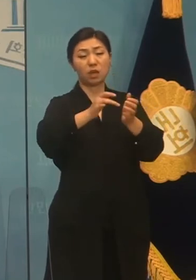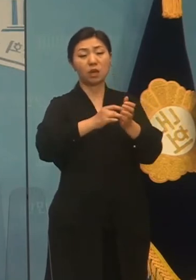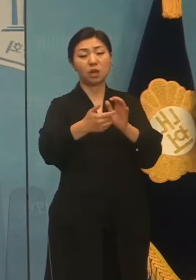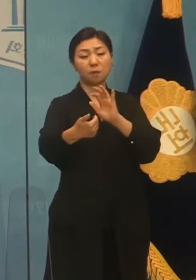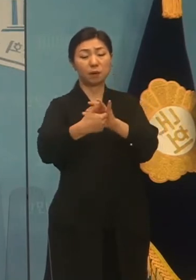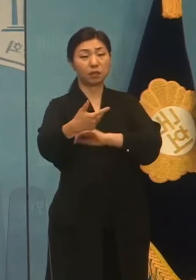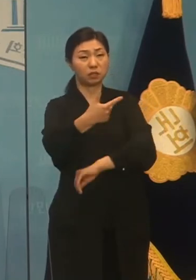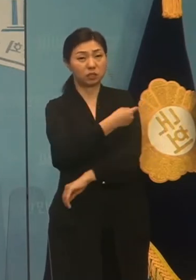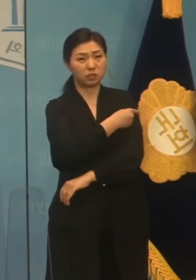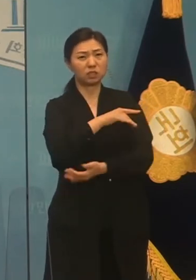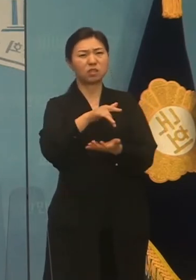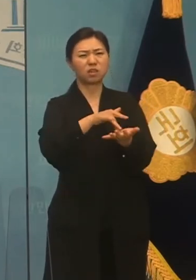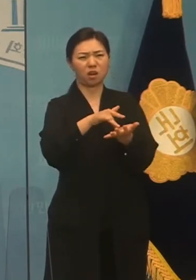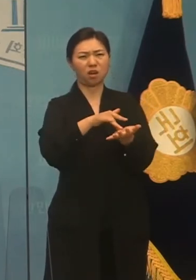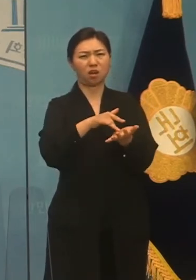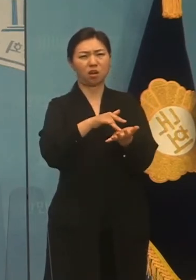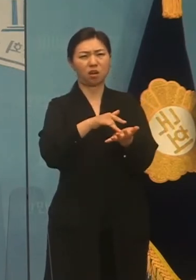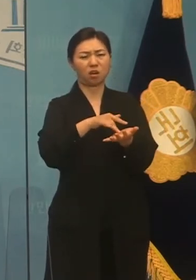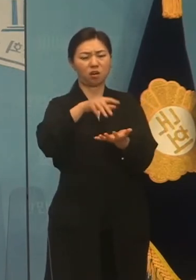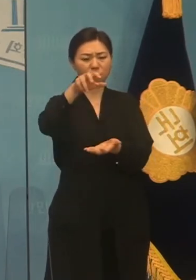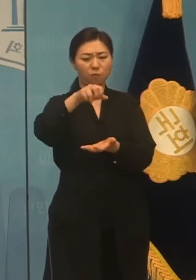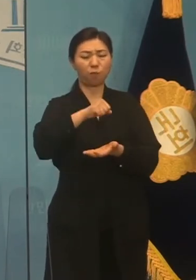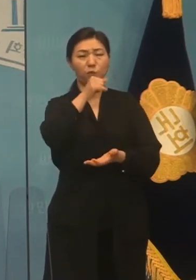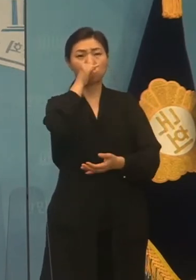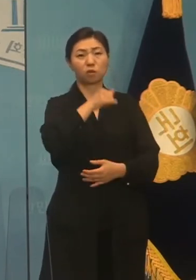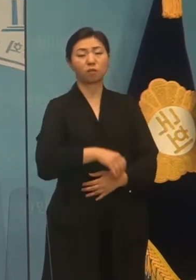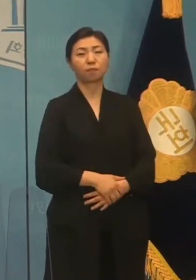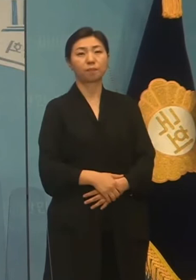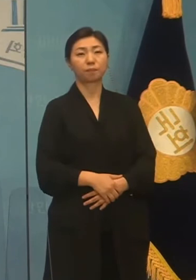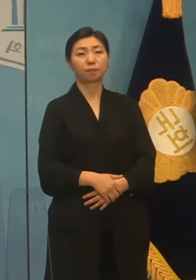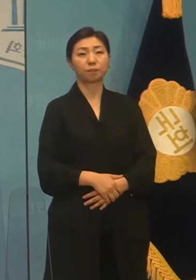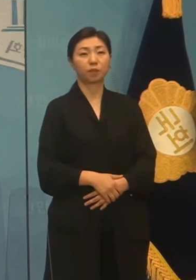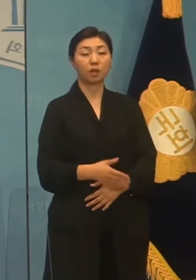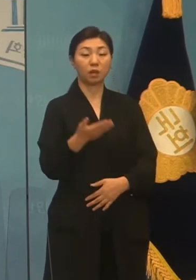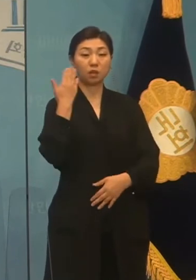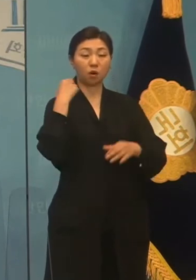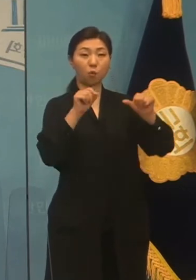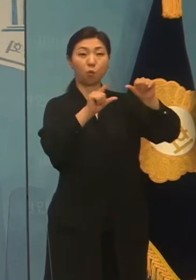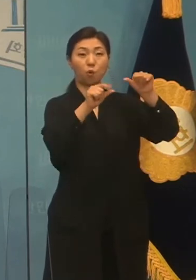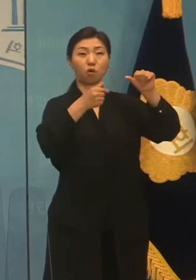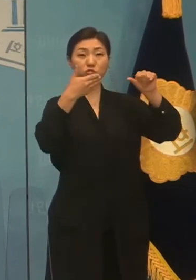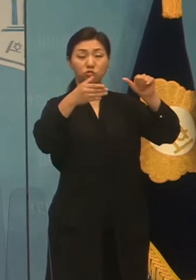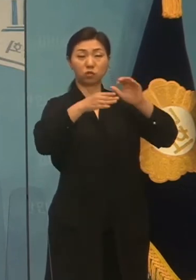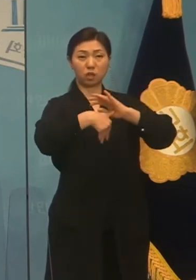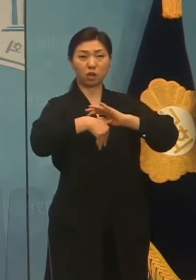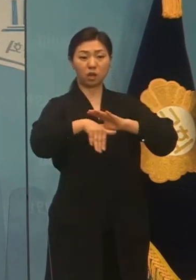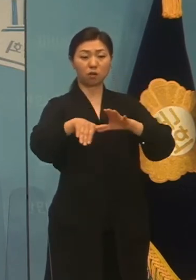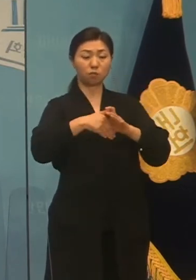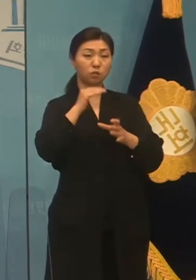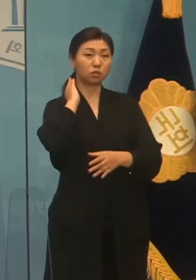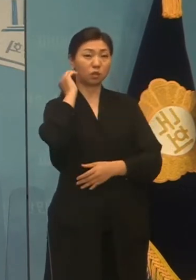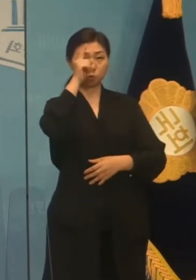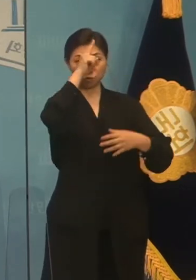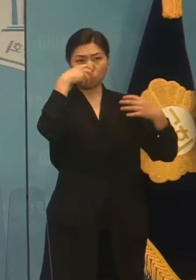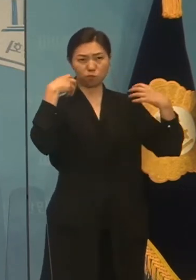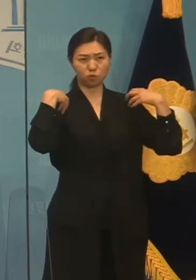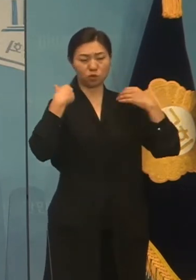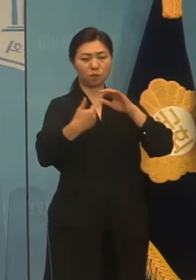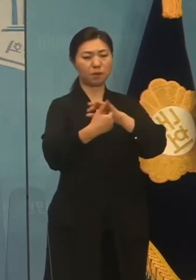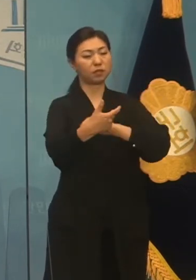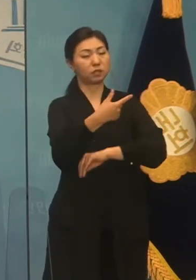확보하고 있는 나라로 꼽히고 있습니다. 지난 9일 문재인 대통령은 백신 접종 목표를